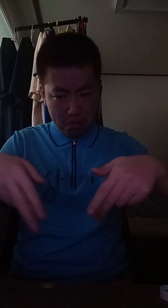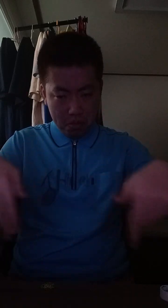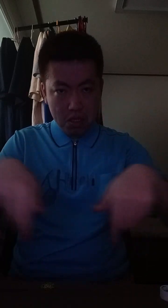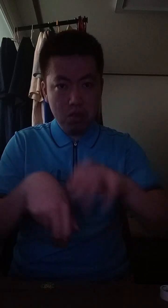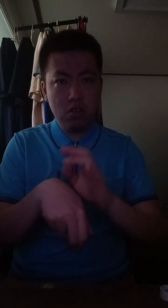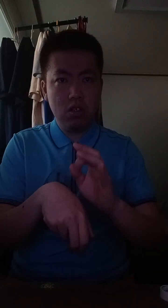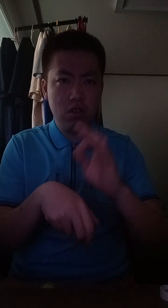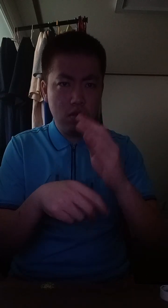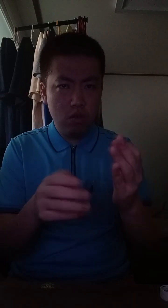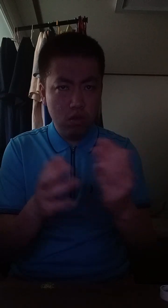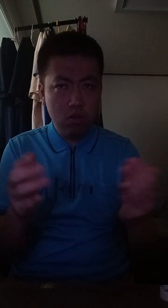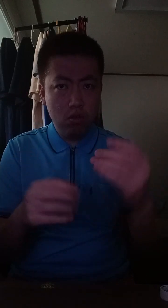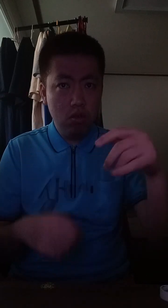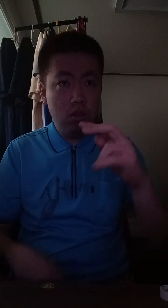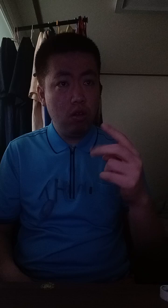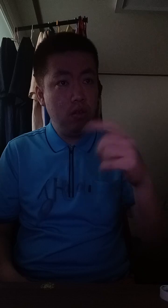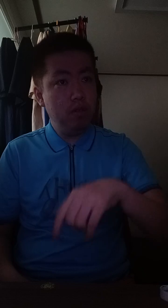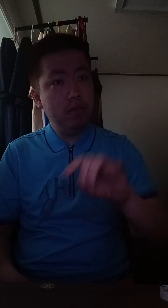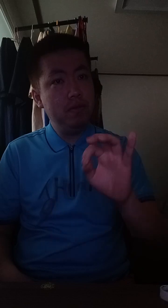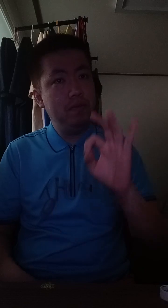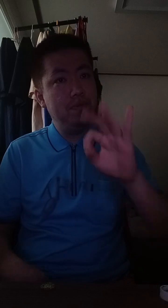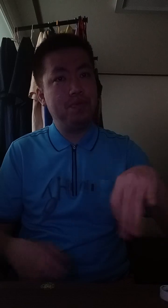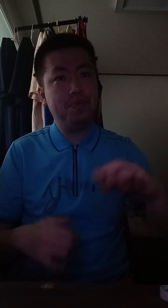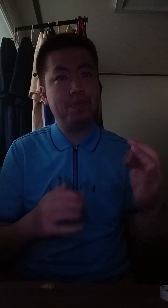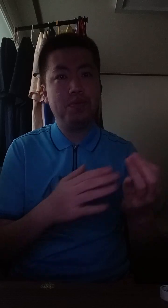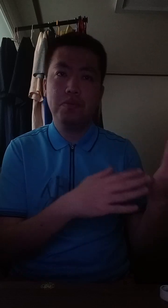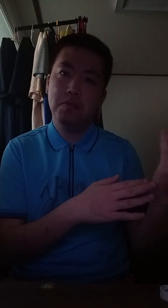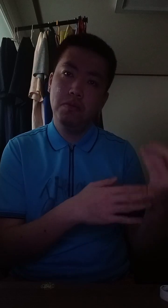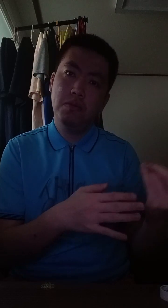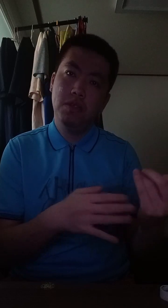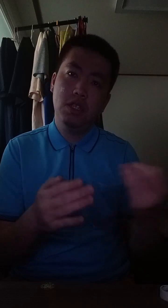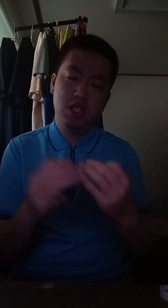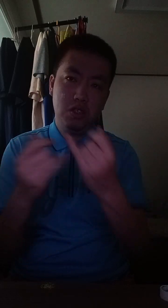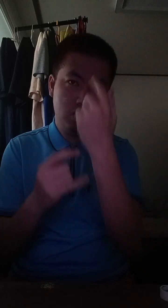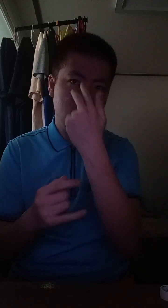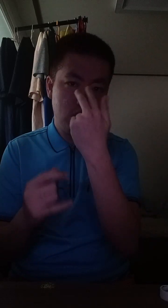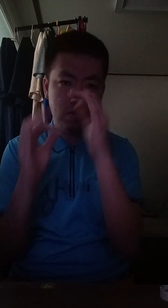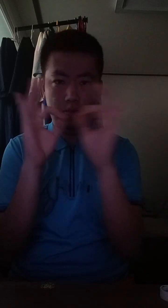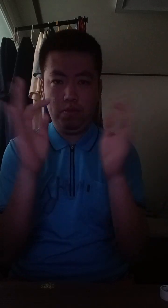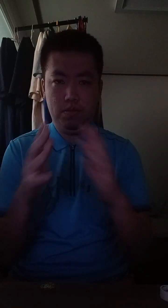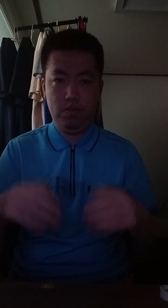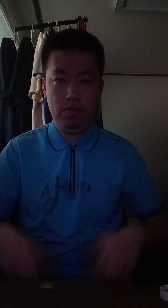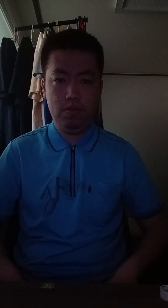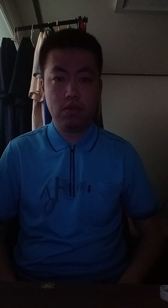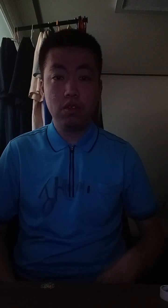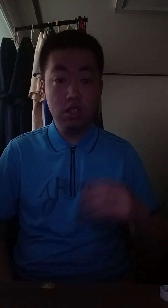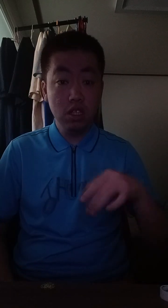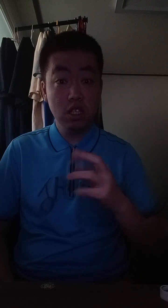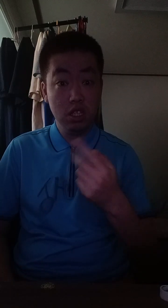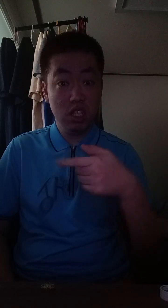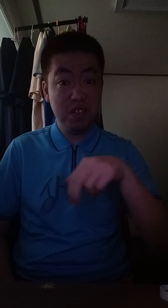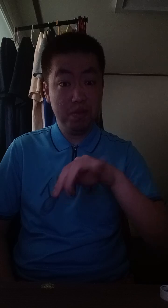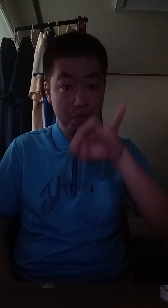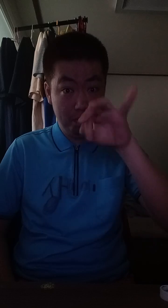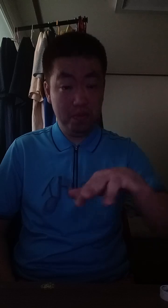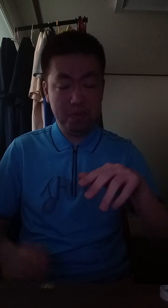곳을 직접 가봤더니 간격이 20cm 이상인 곳을 쉽게 찾을 수 있었습니다. 8살 아이의 평균 발 크기